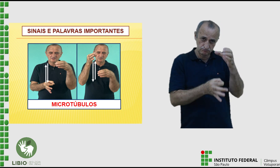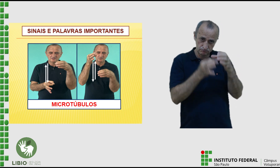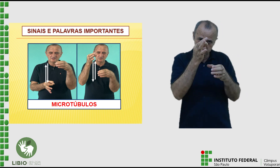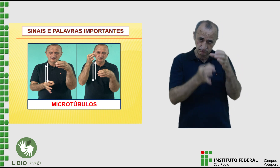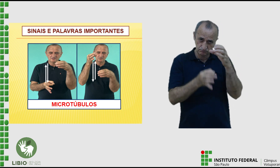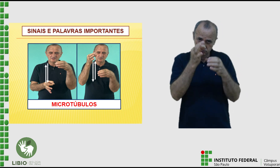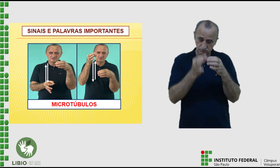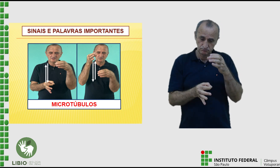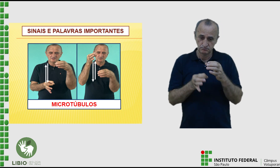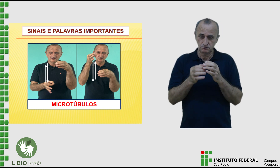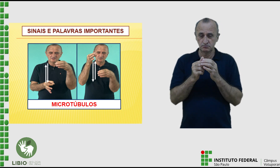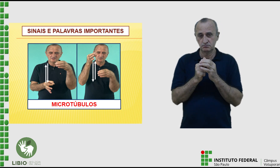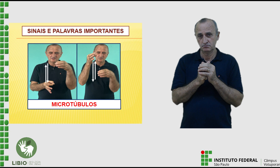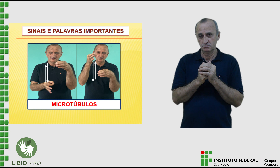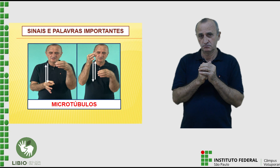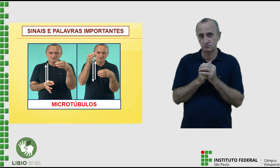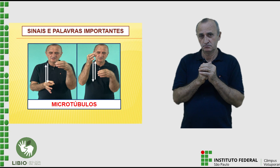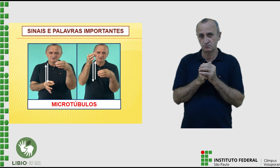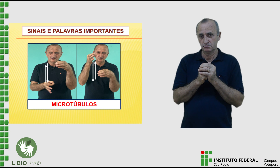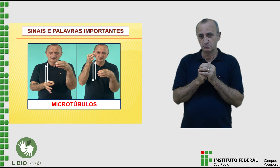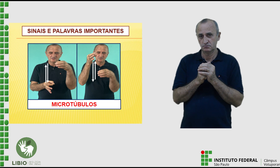microtúbulos. Microtúbulos.